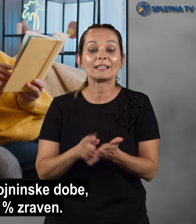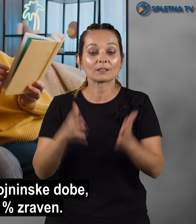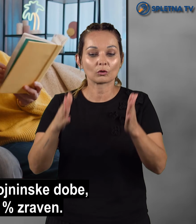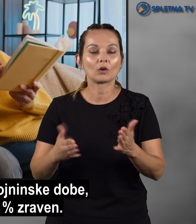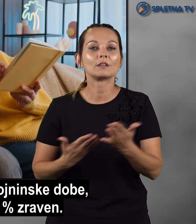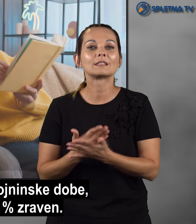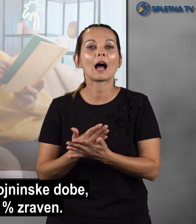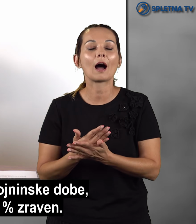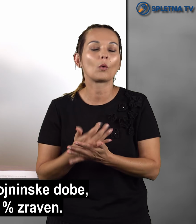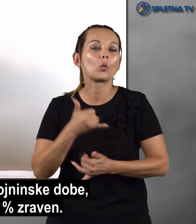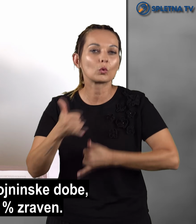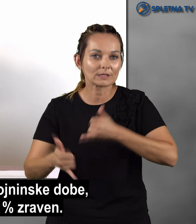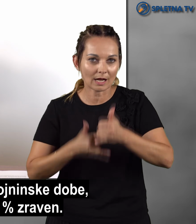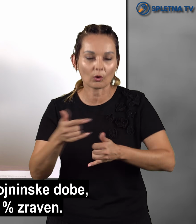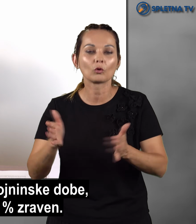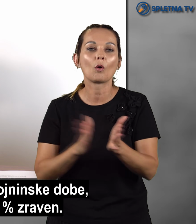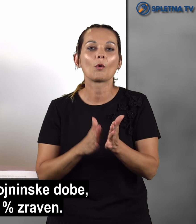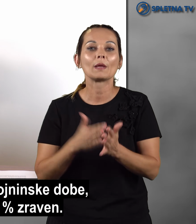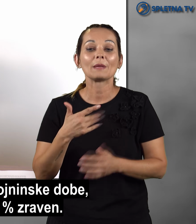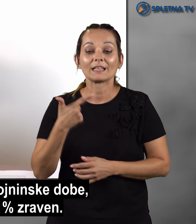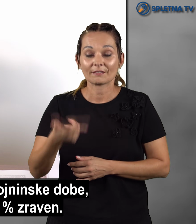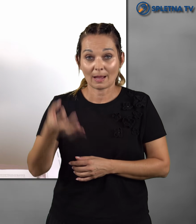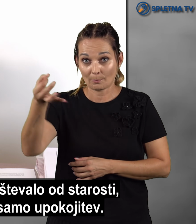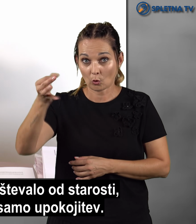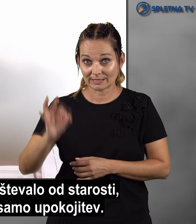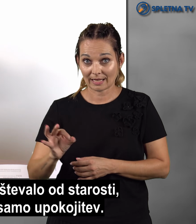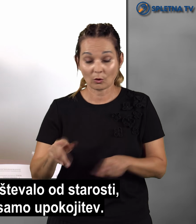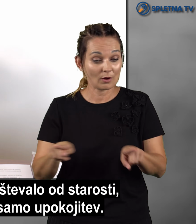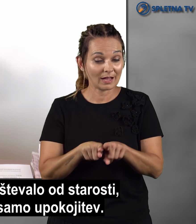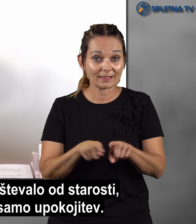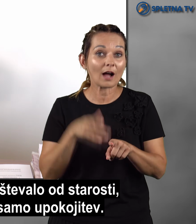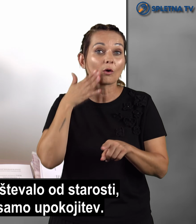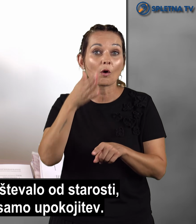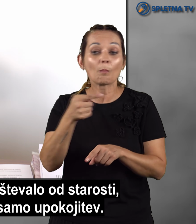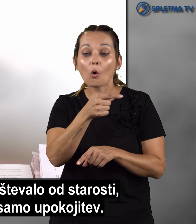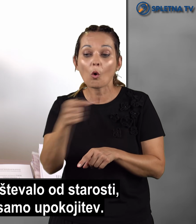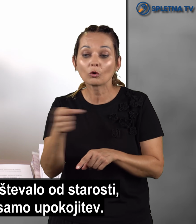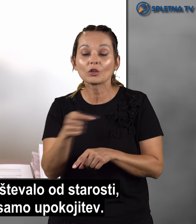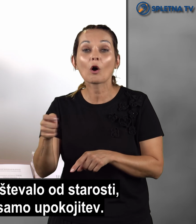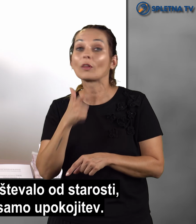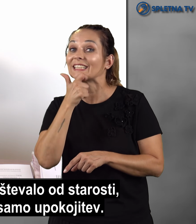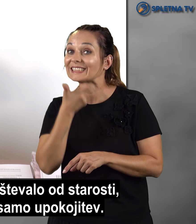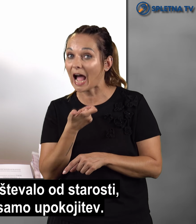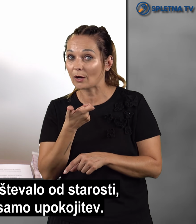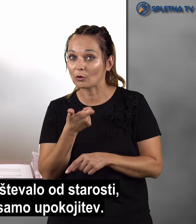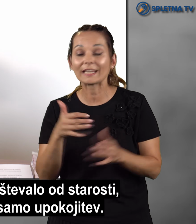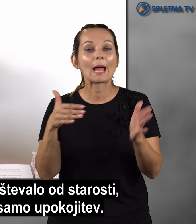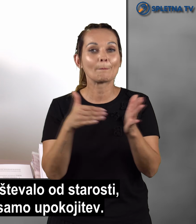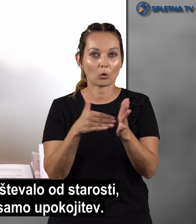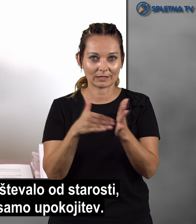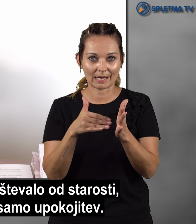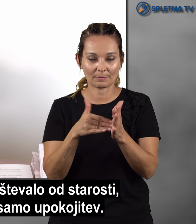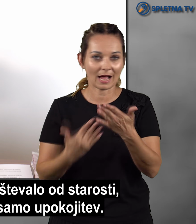za vsako leto pokojninske dobe, se pravi 25% zraven. Enako se bo tudi odštevalo od starosti, ki je